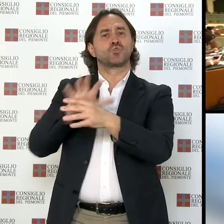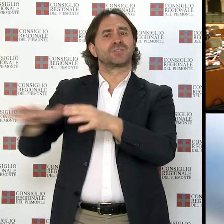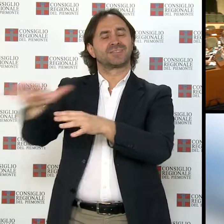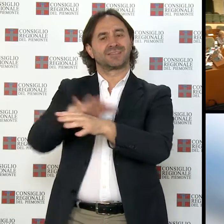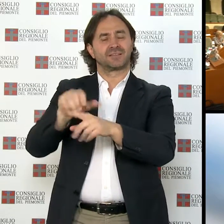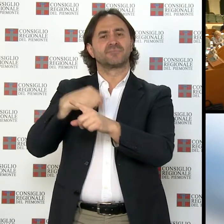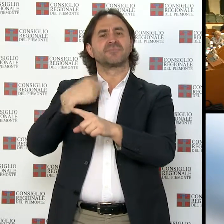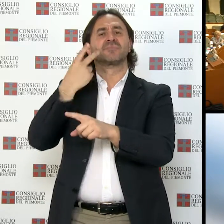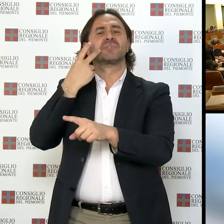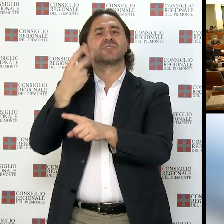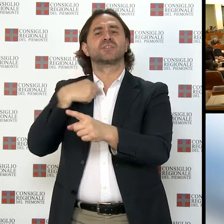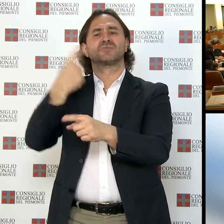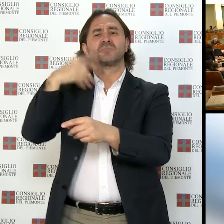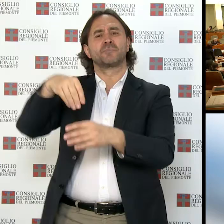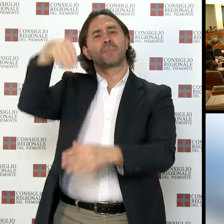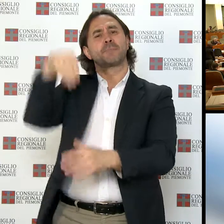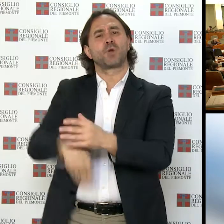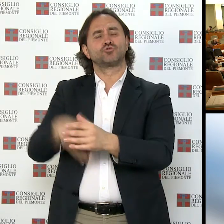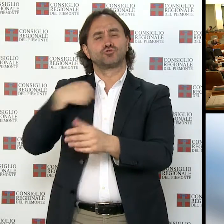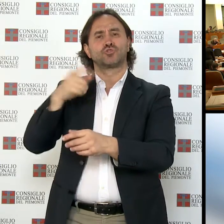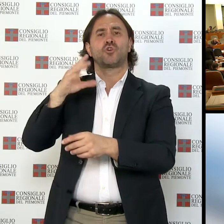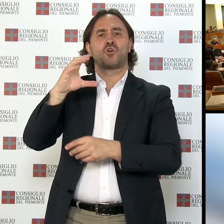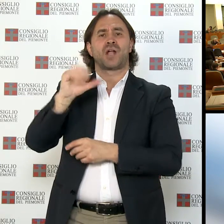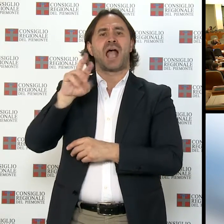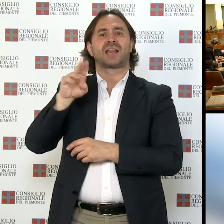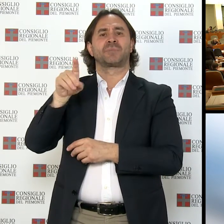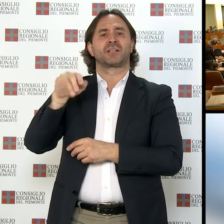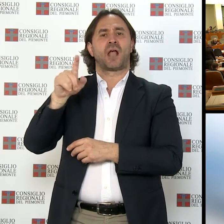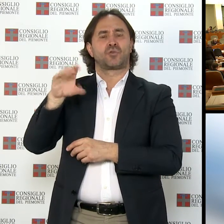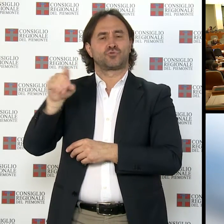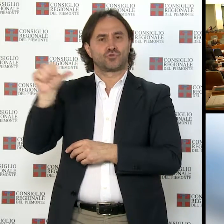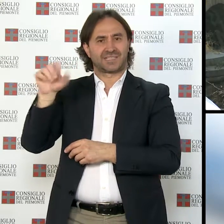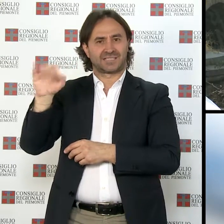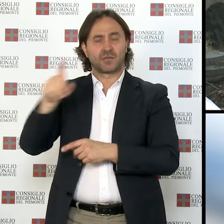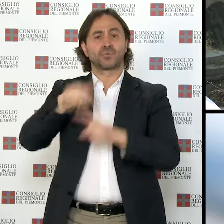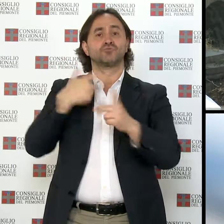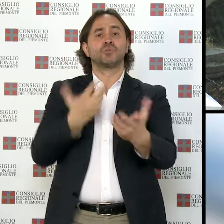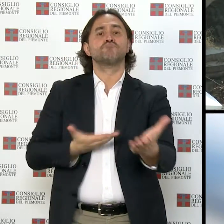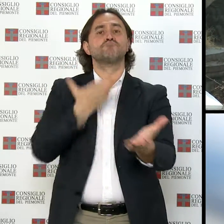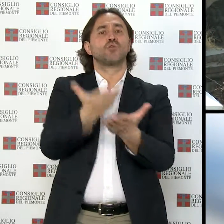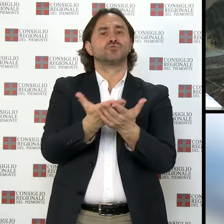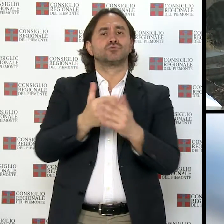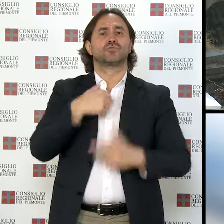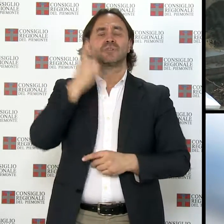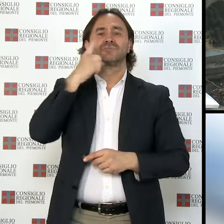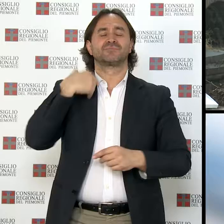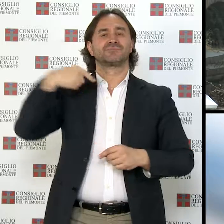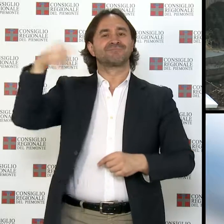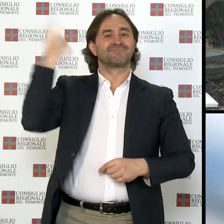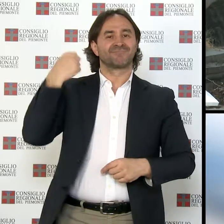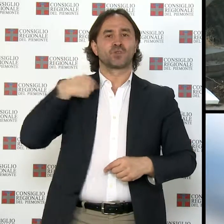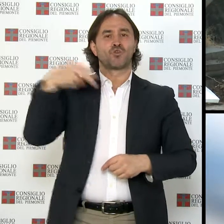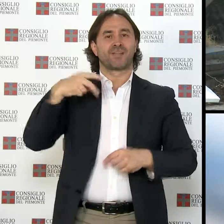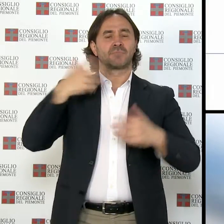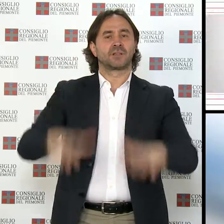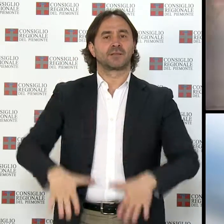ribadire la contrarietà al pozzo esplorativo di Carpignano Sesia nel Novarese e una mozione per far fronte ai danni dell'alluvione dello scorso